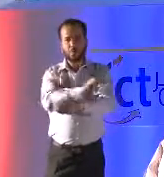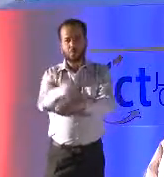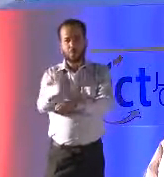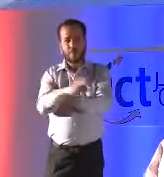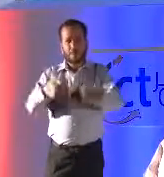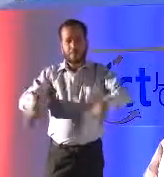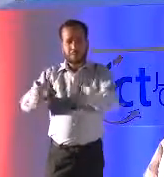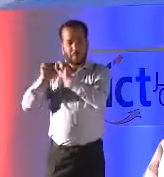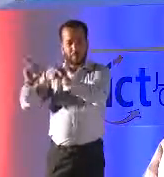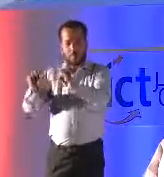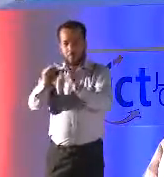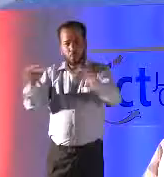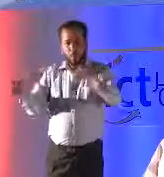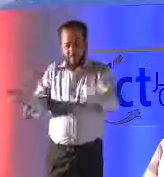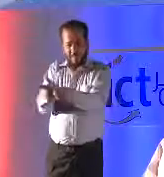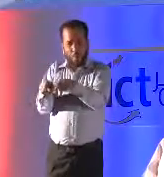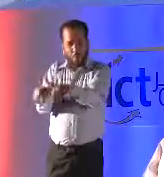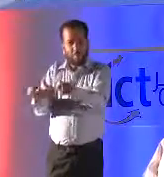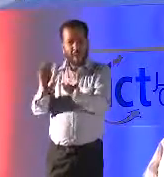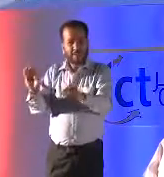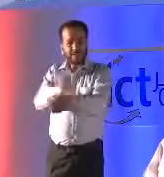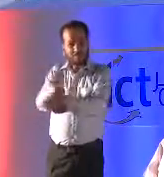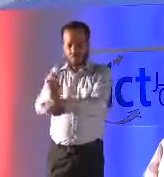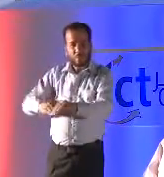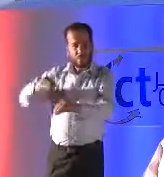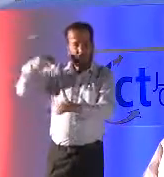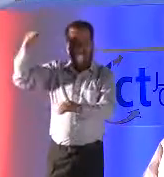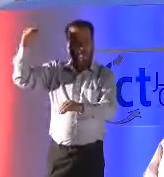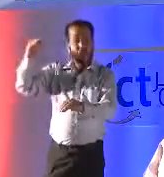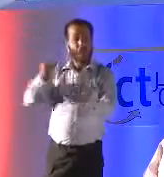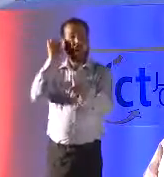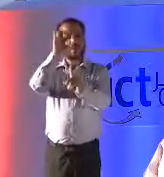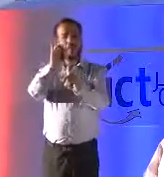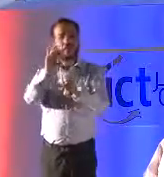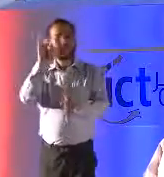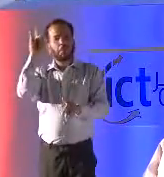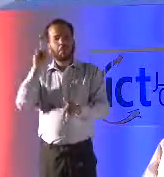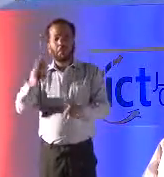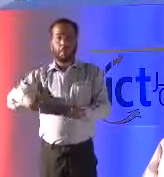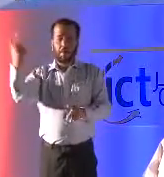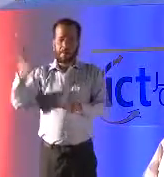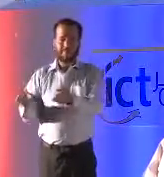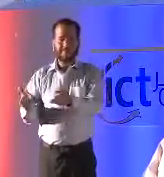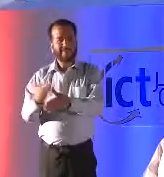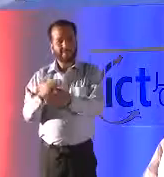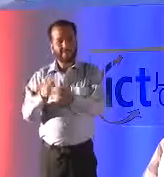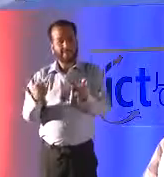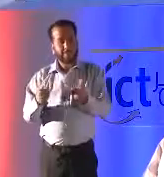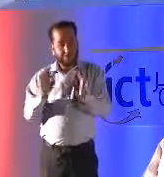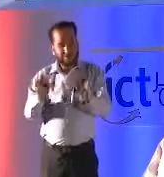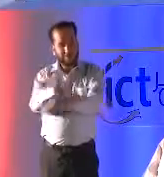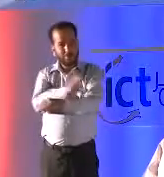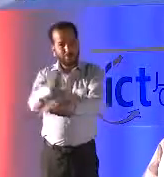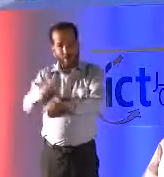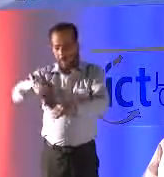لأشخاص ذوي الإعاقة كمجال محدود جدا، لأن هذا يؤدي إلى ارتفاع الأسعار لهذه